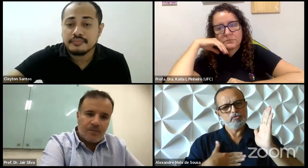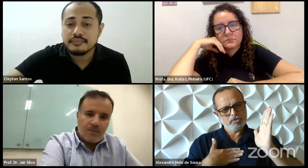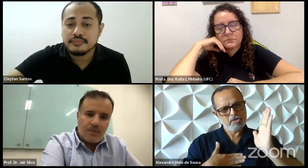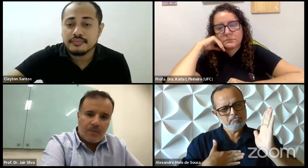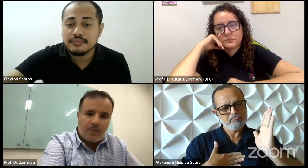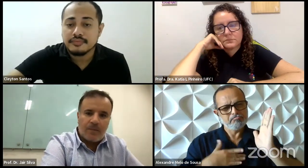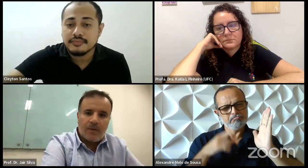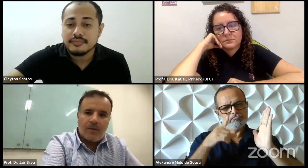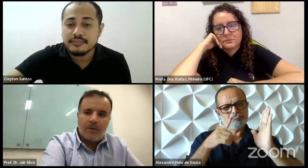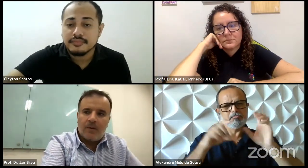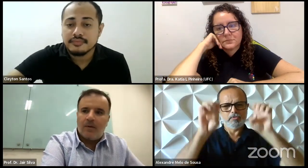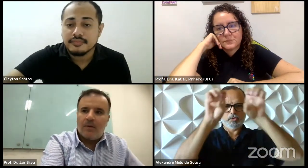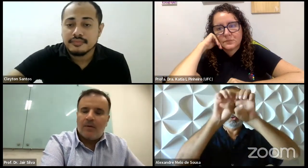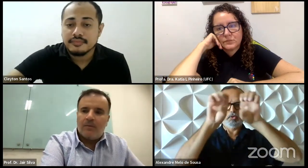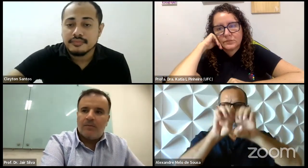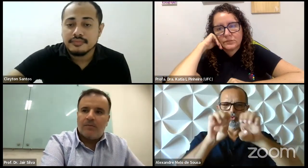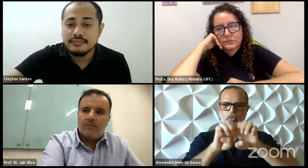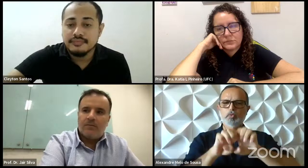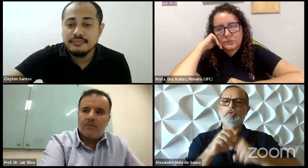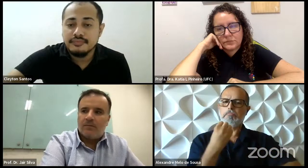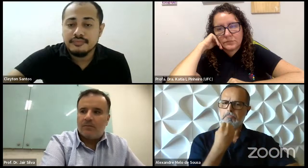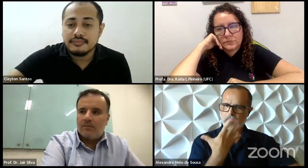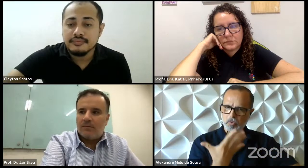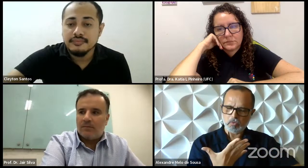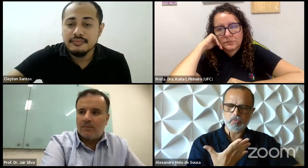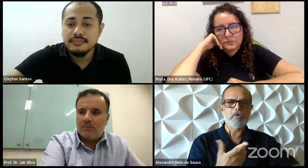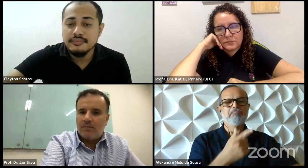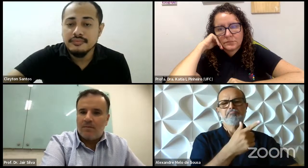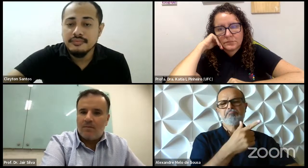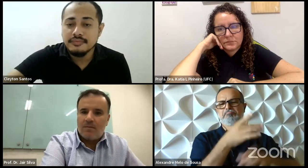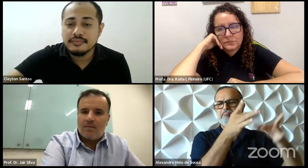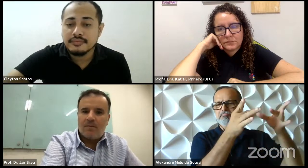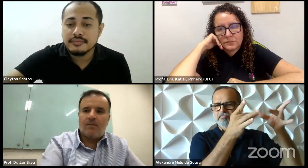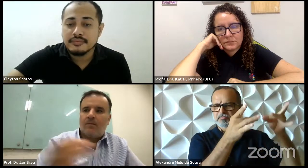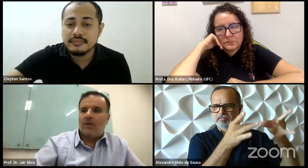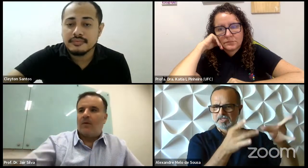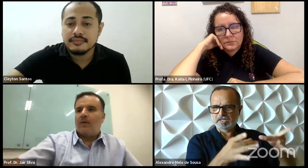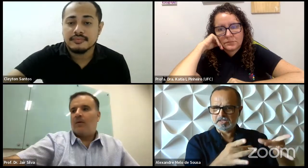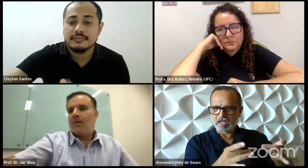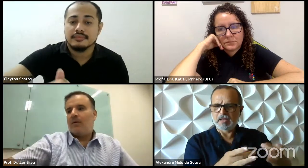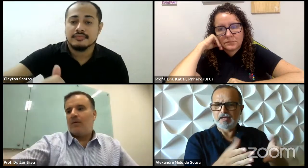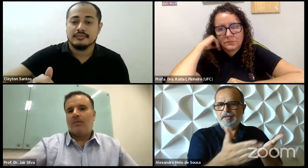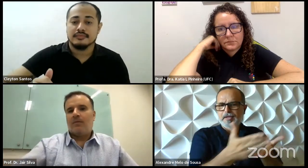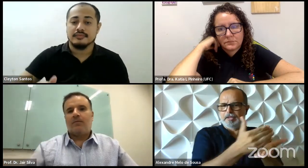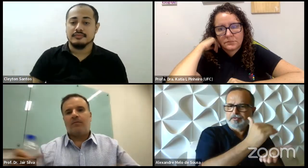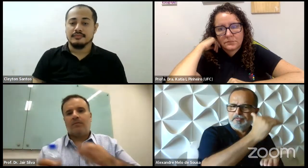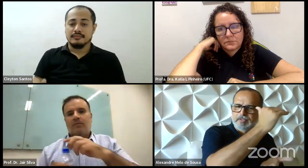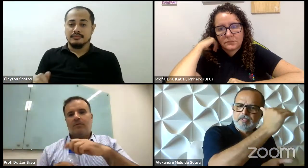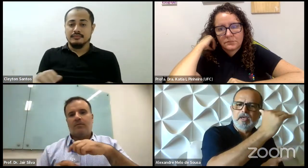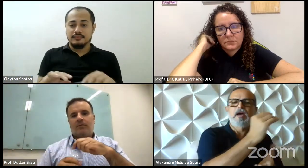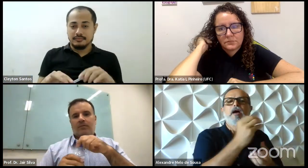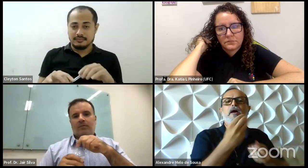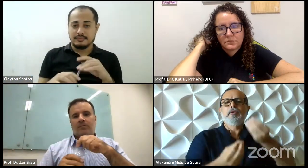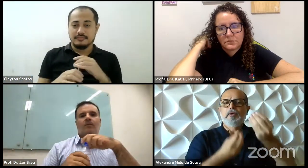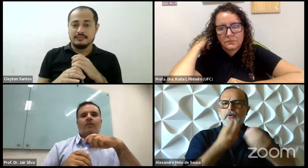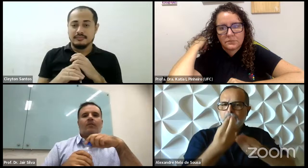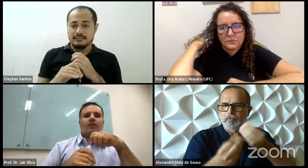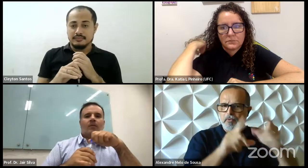Sobre a metodologia, também sobre a estrutura dela, né? Foi muito bem